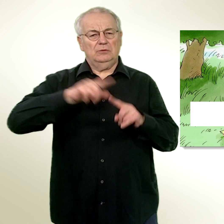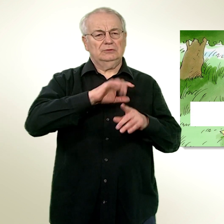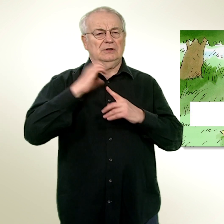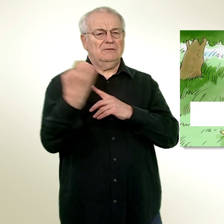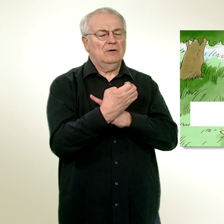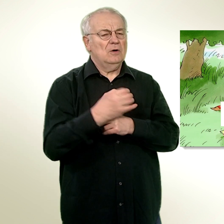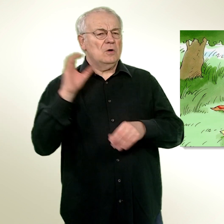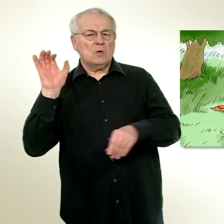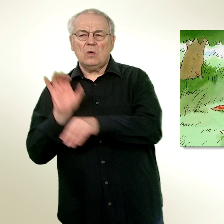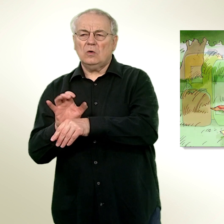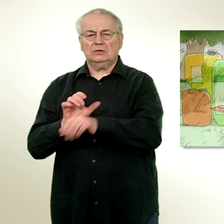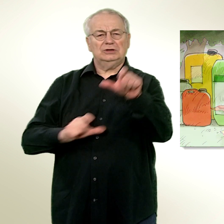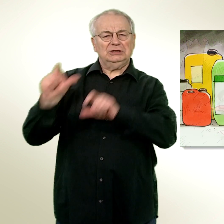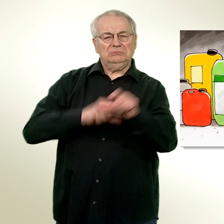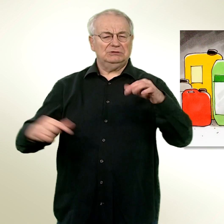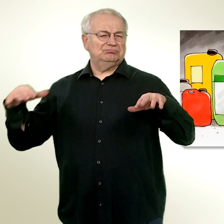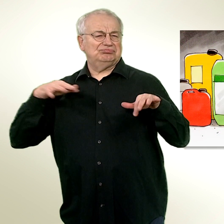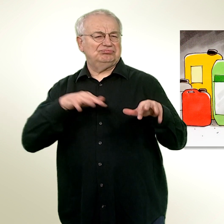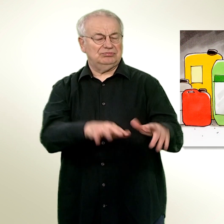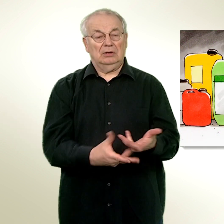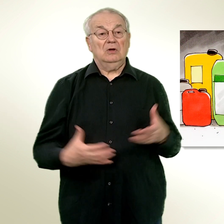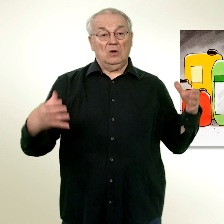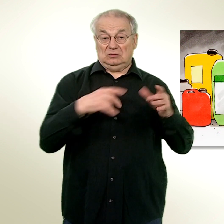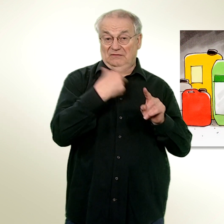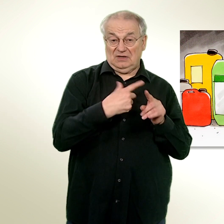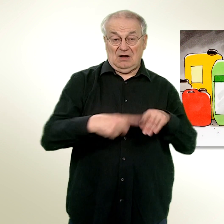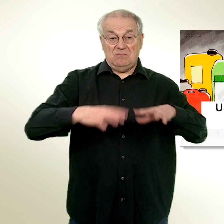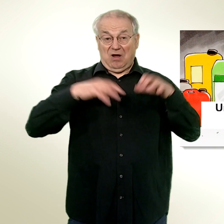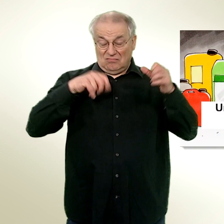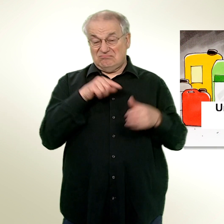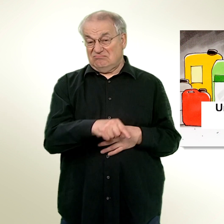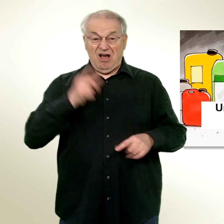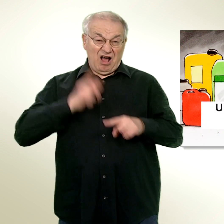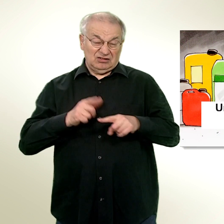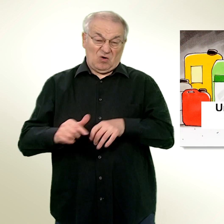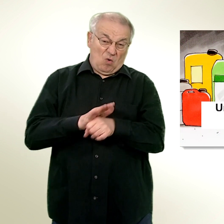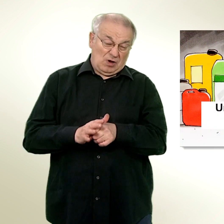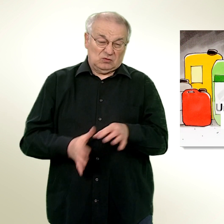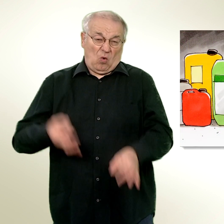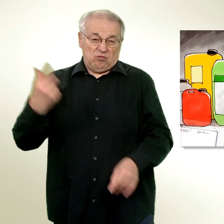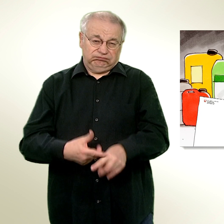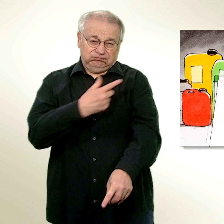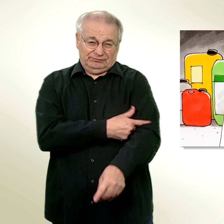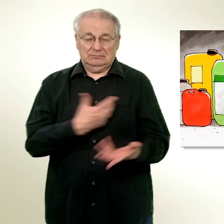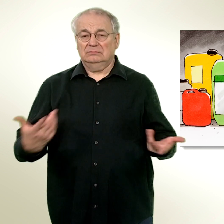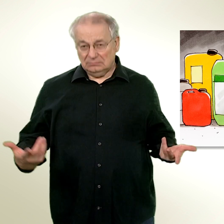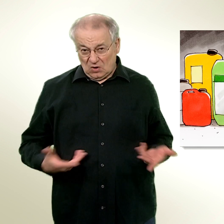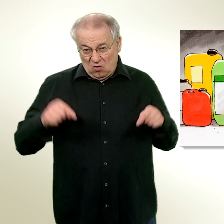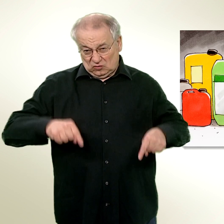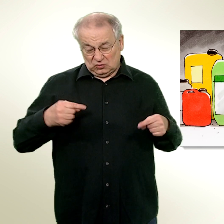les substances chimiques. Pour le Conseil fédéral et le Parlement, une interdiction totale irait trop loin. Aujourd'hui déjà, les